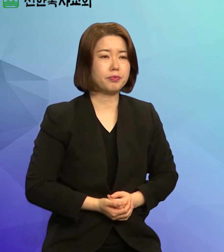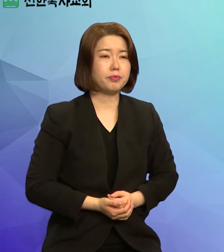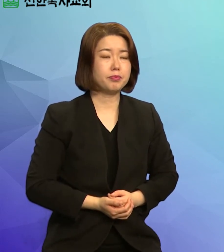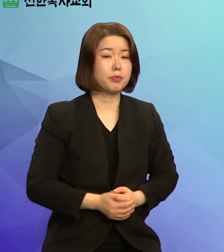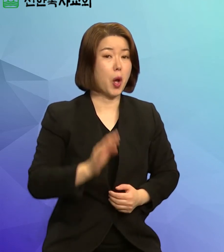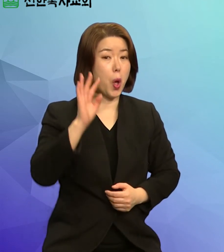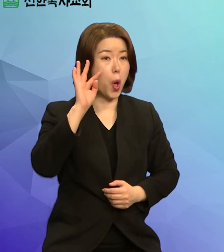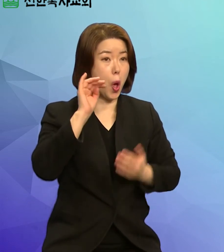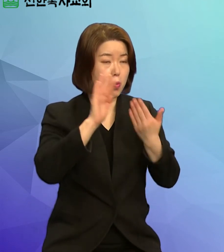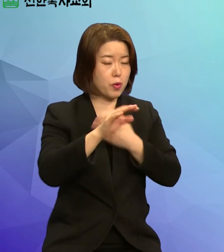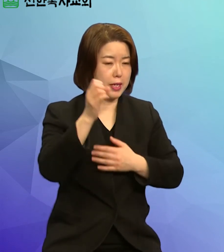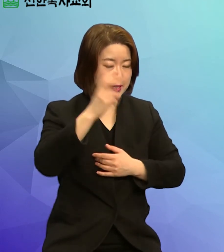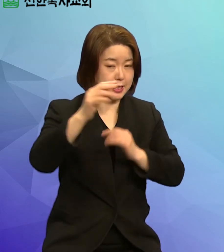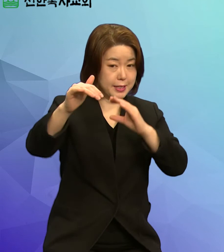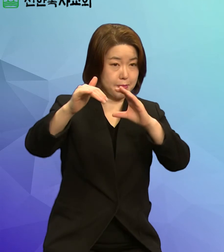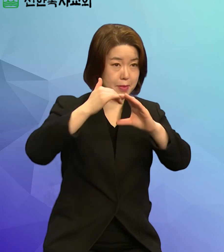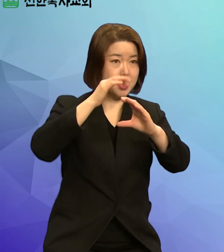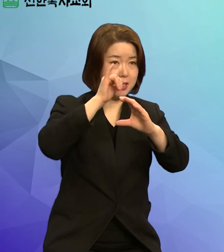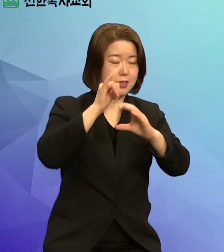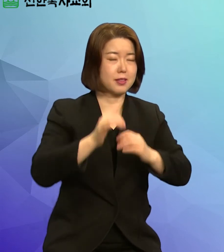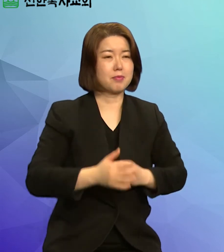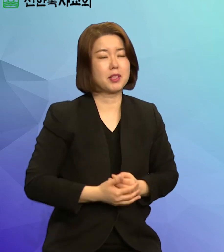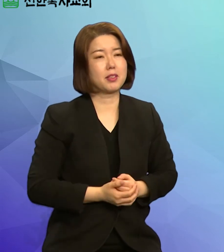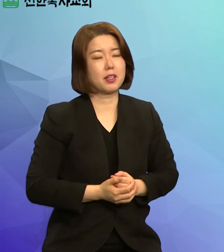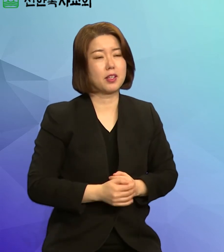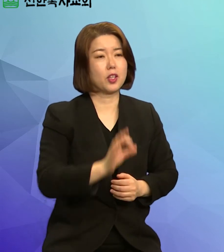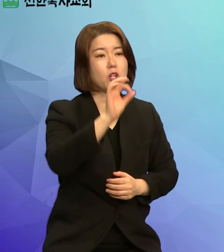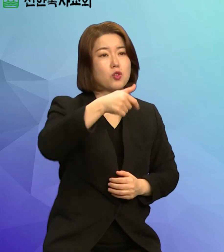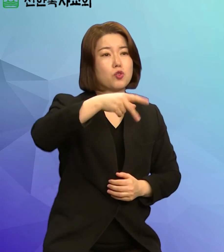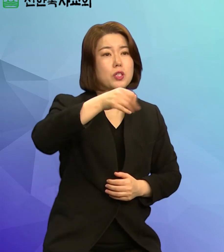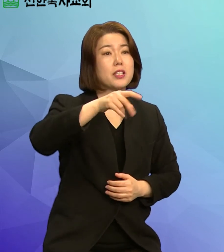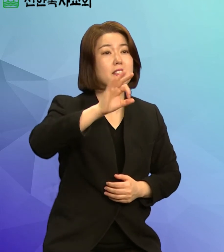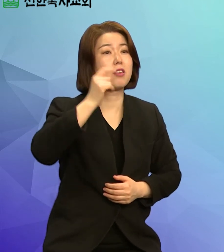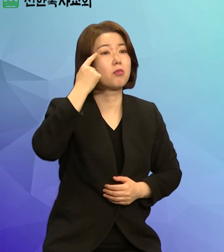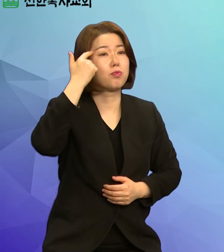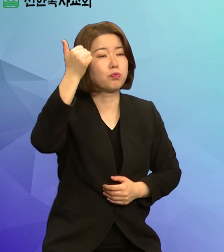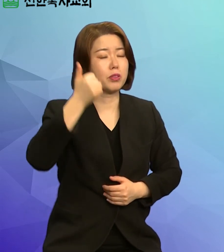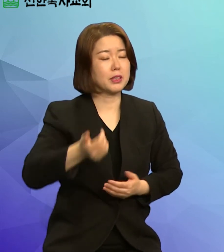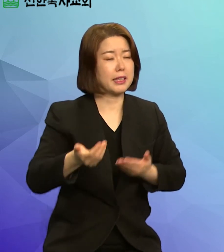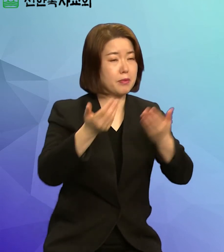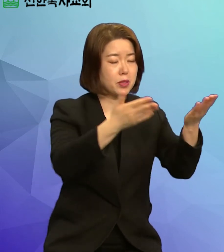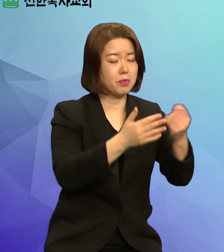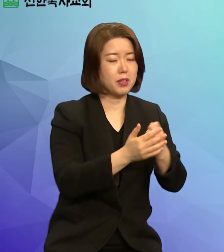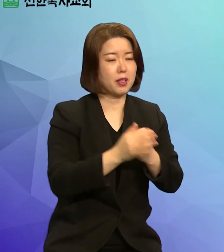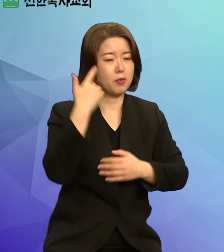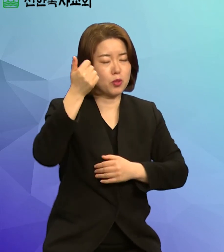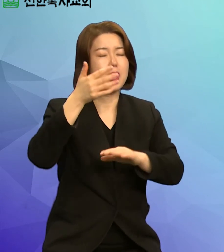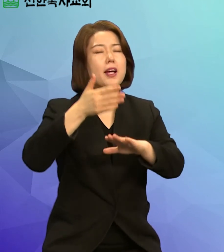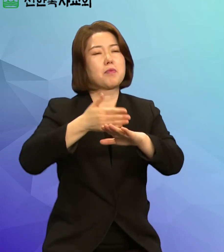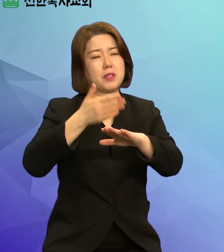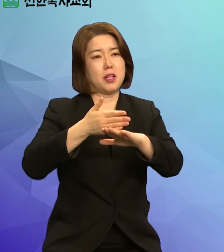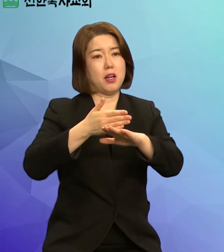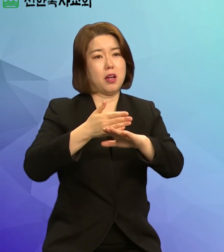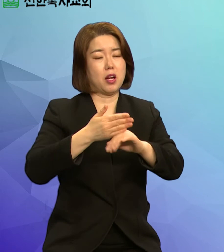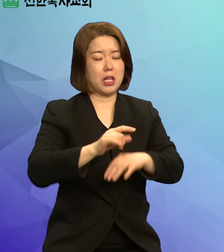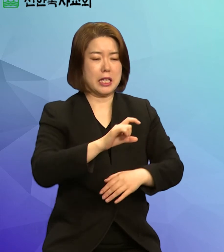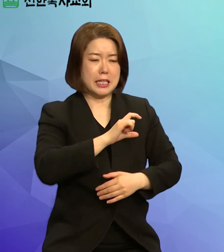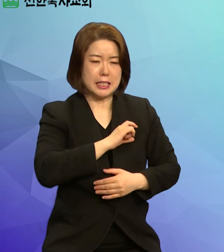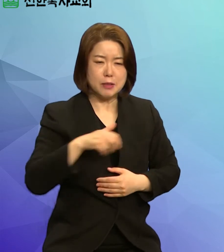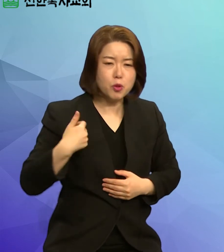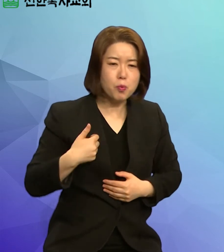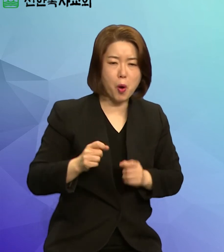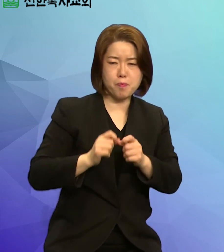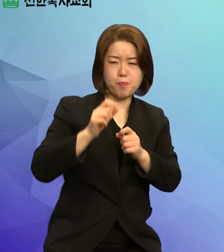얼마 뒤에 메일이 다시 왔습니다. 유기성 목사님께 올립니다. 목사님 감사합니다. 이름도 없는 머나먼